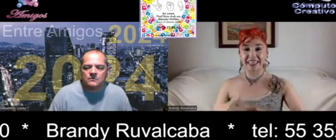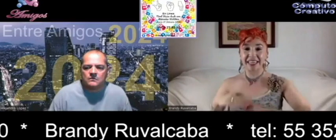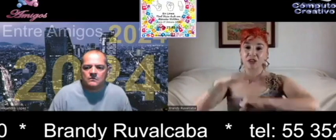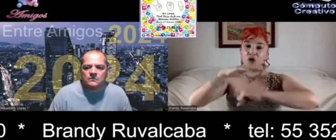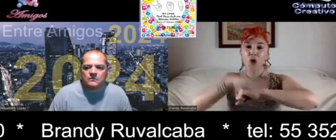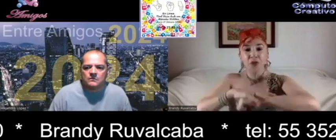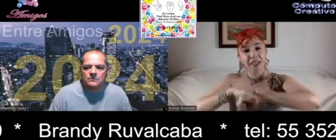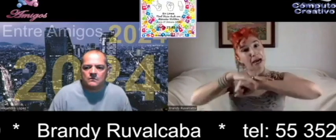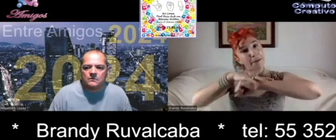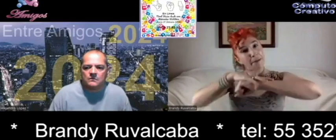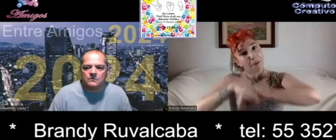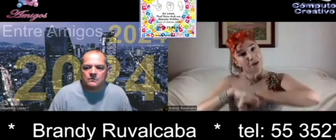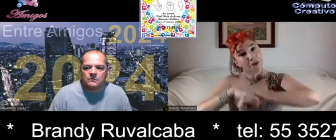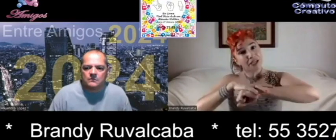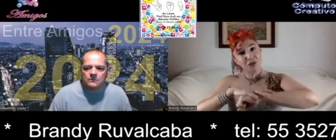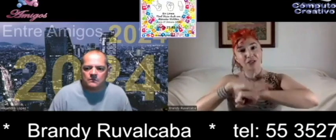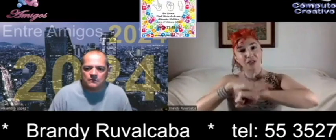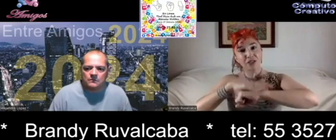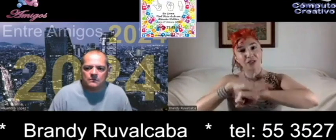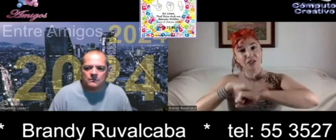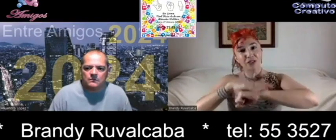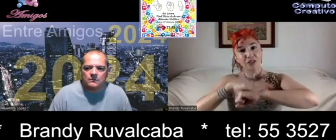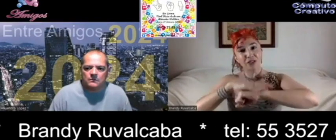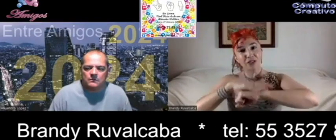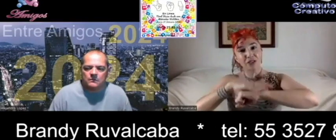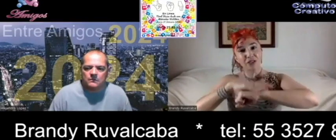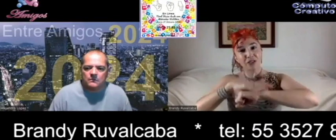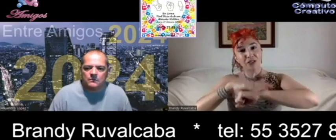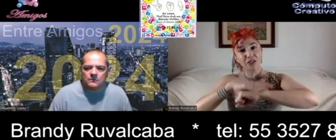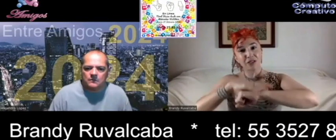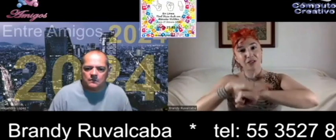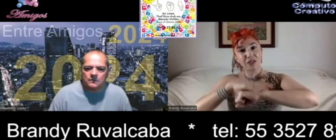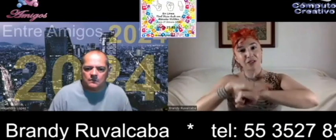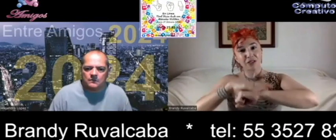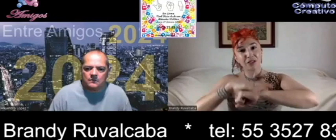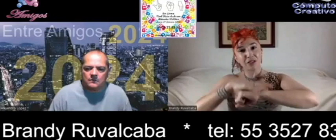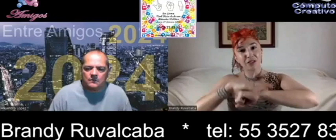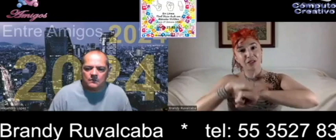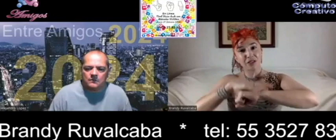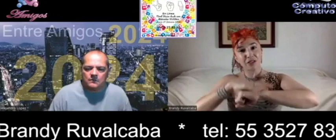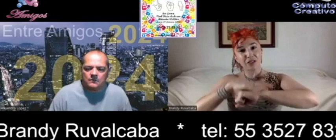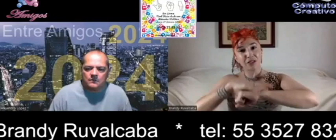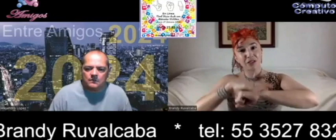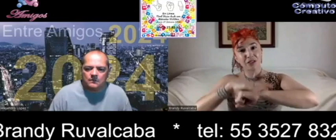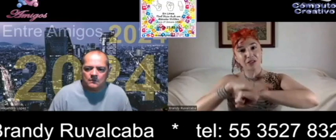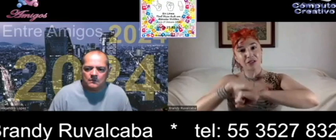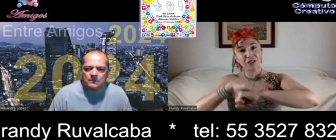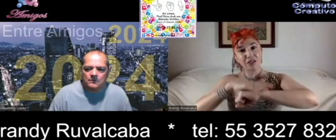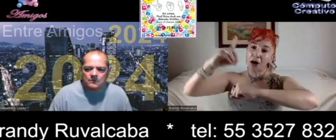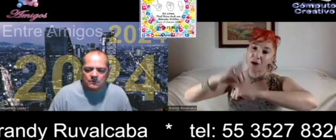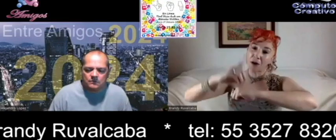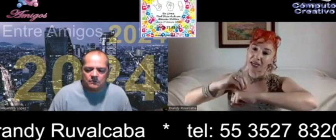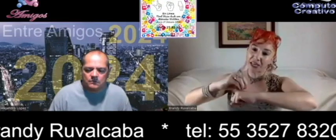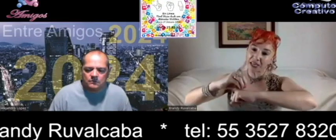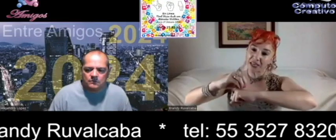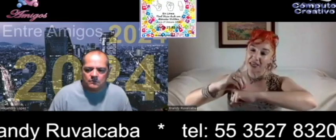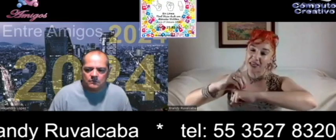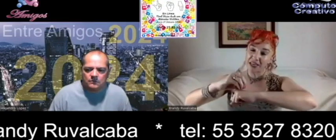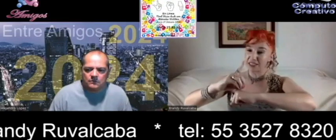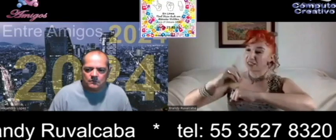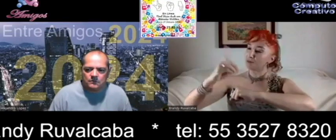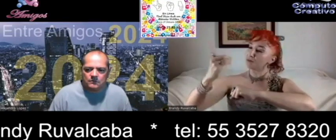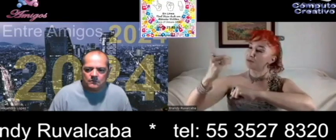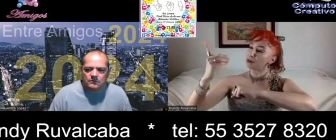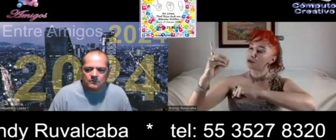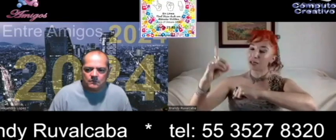necesita tener donde te apoyes, donde poner tocar tu seña. Entonces, por ejemplo, la palabra día,